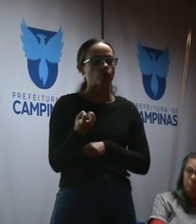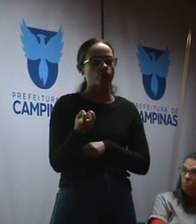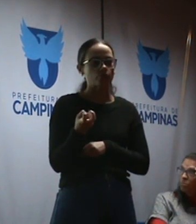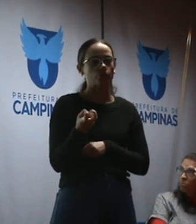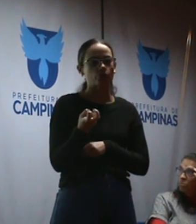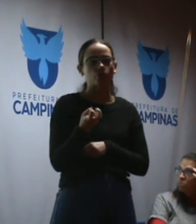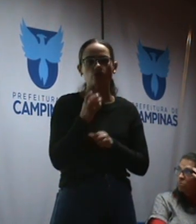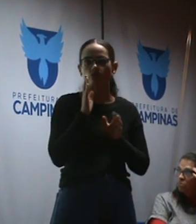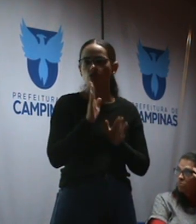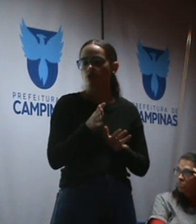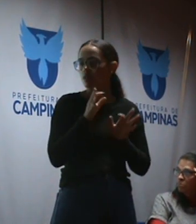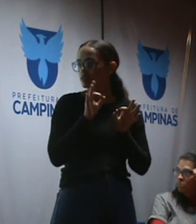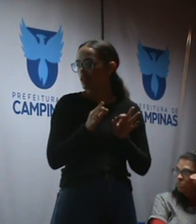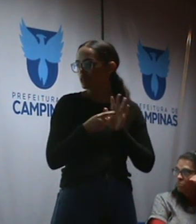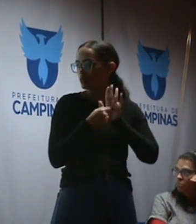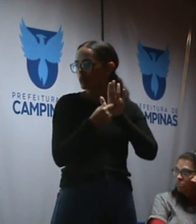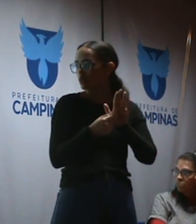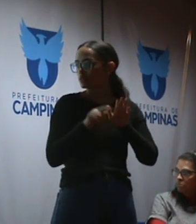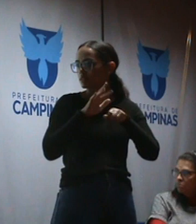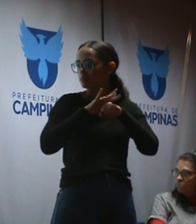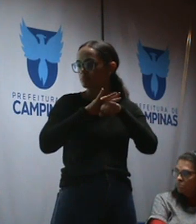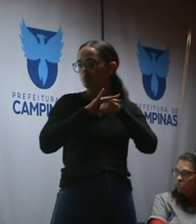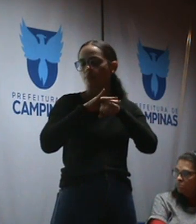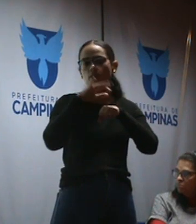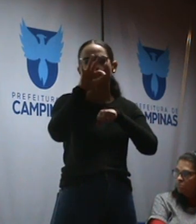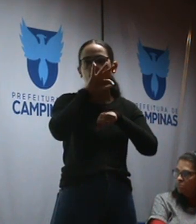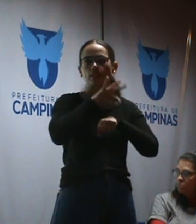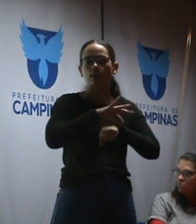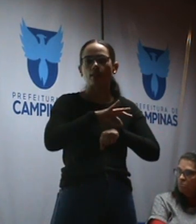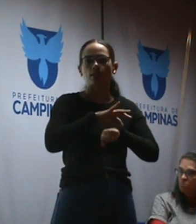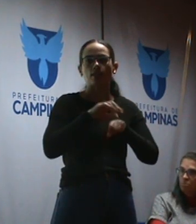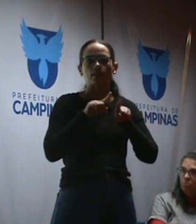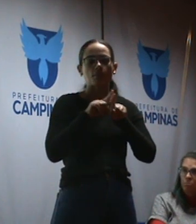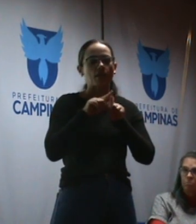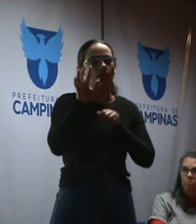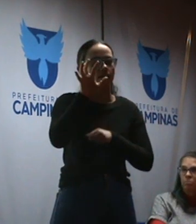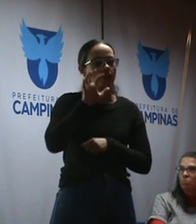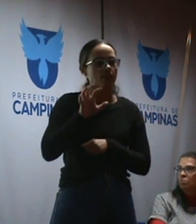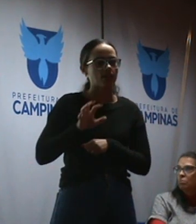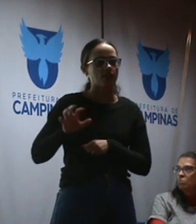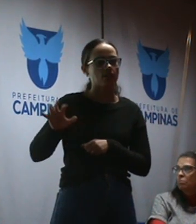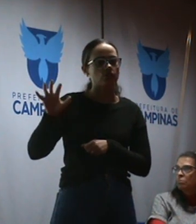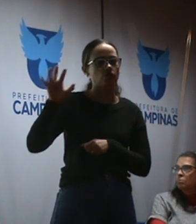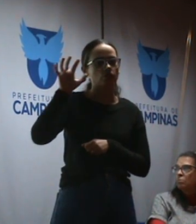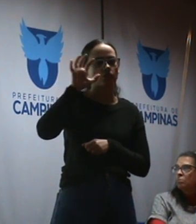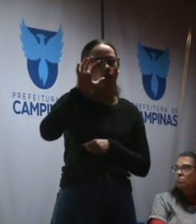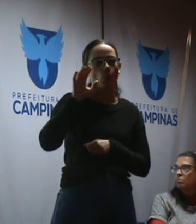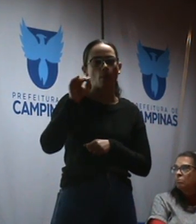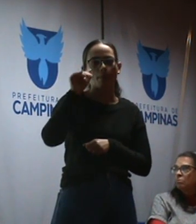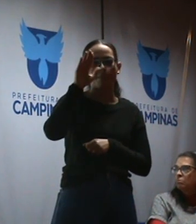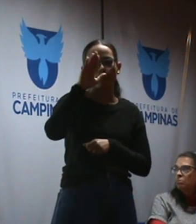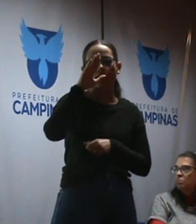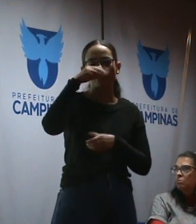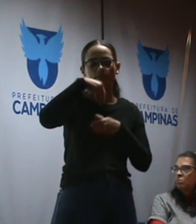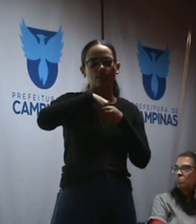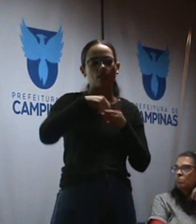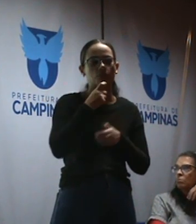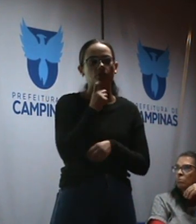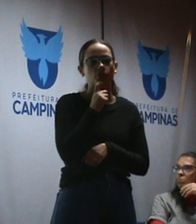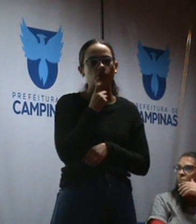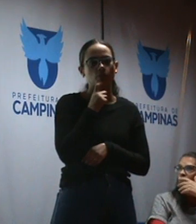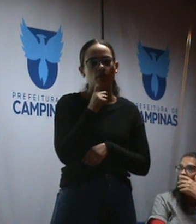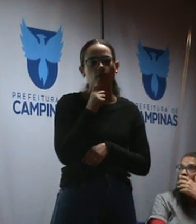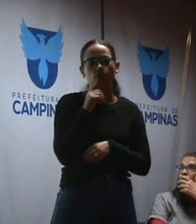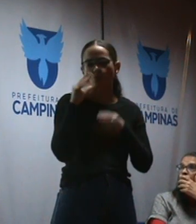confirmado por dengue. E as regiões de maior importância, quando a gente está falando no município, estão em tonalidade mais escura